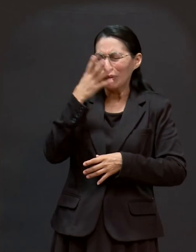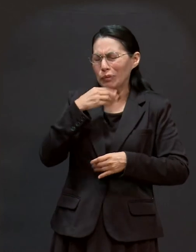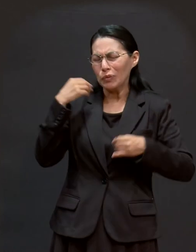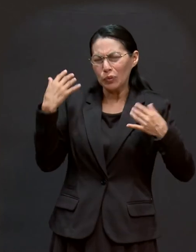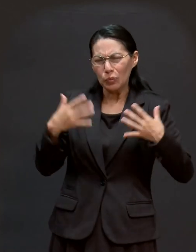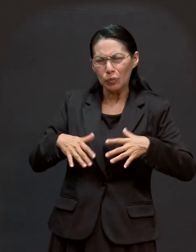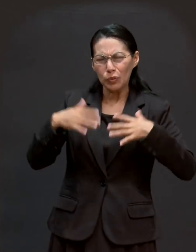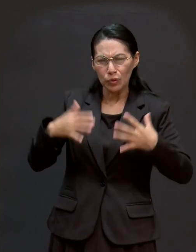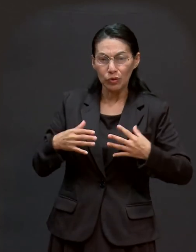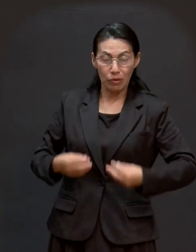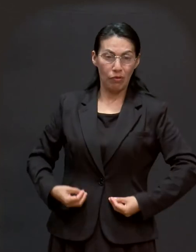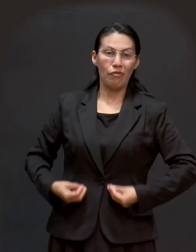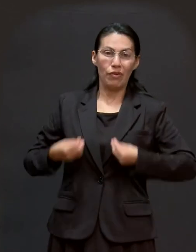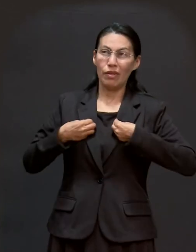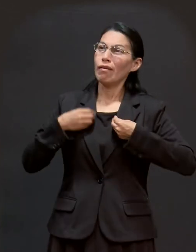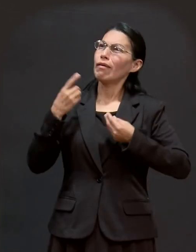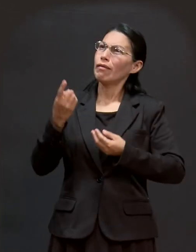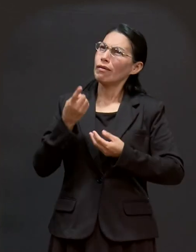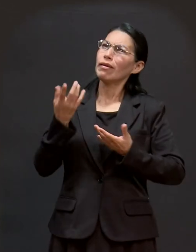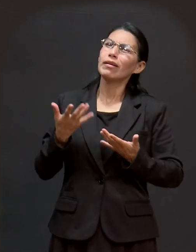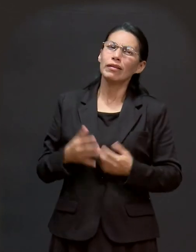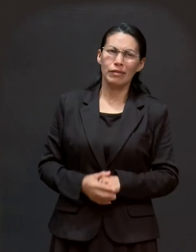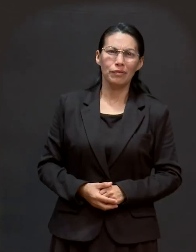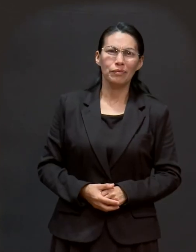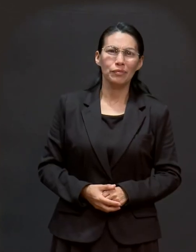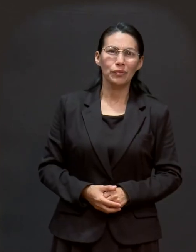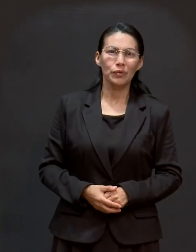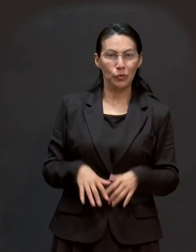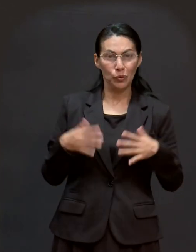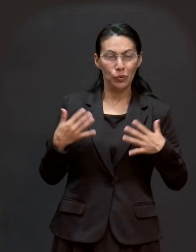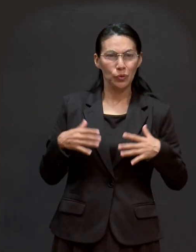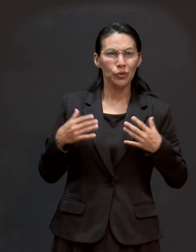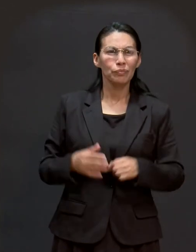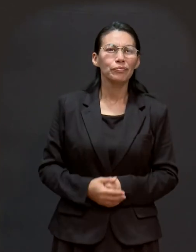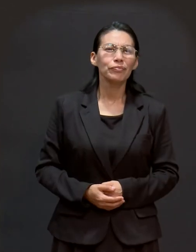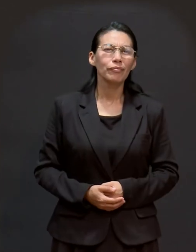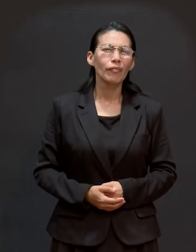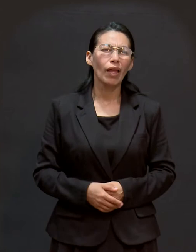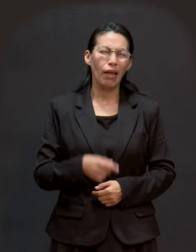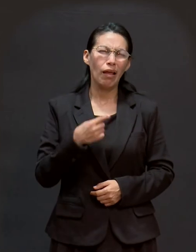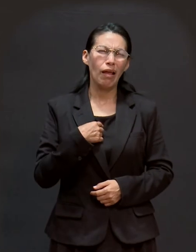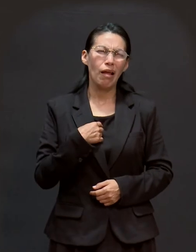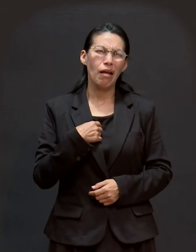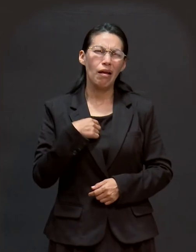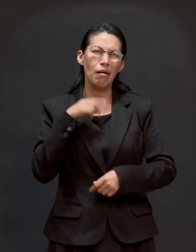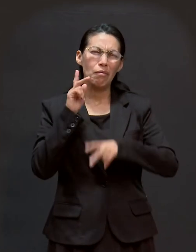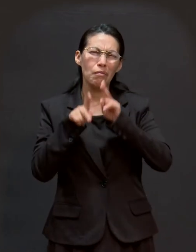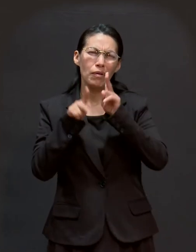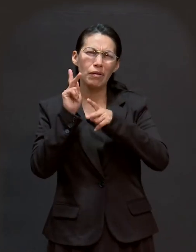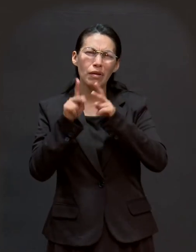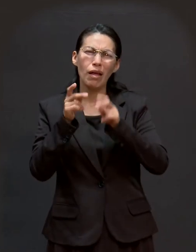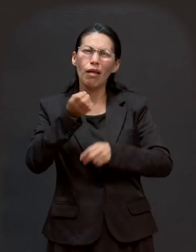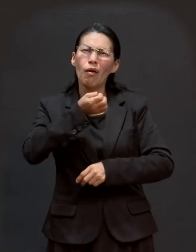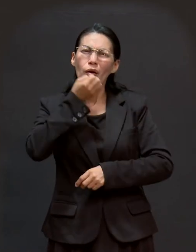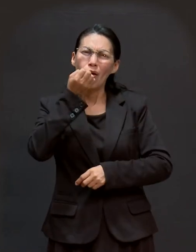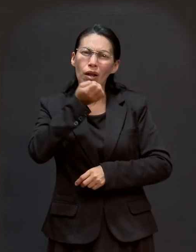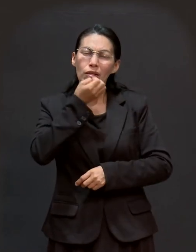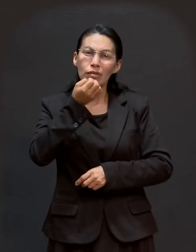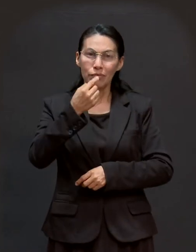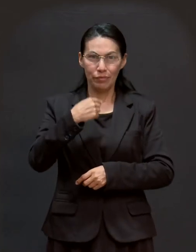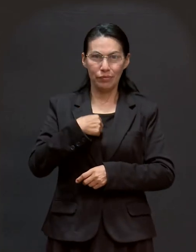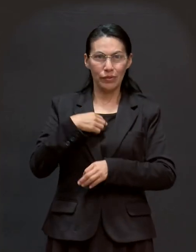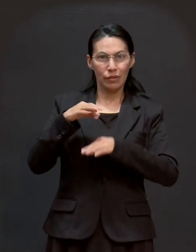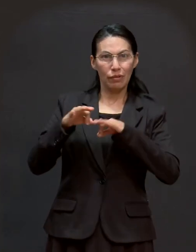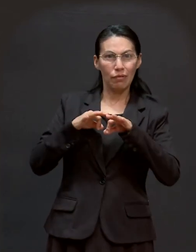eso es así es la experiencia entonces me pedía que te contara una experiencia sobre la oración yo creo que una de las más